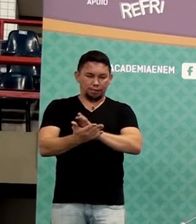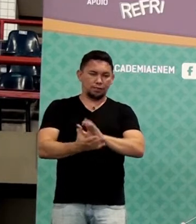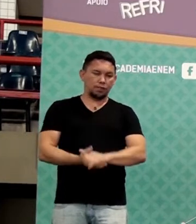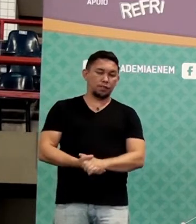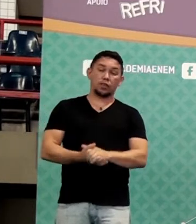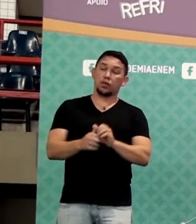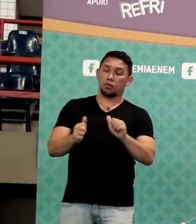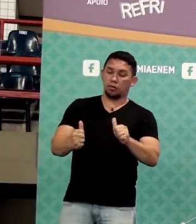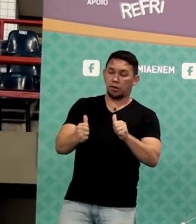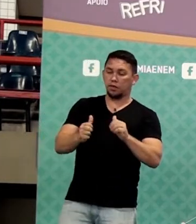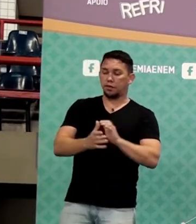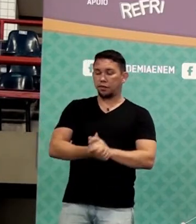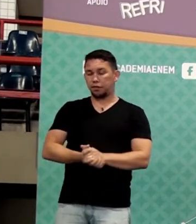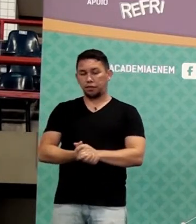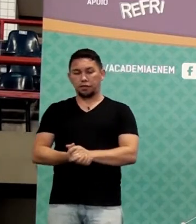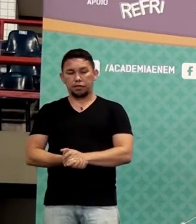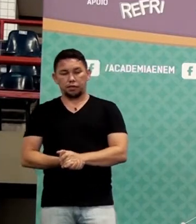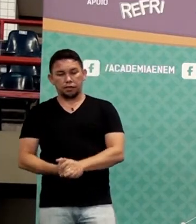Bom,